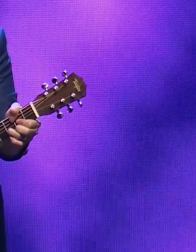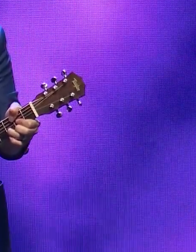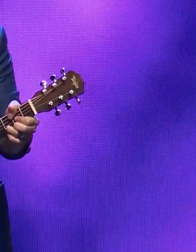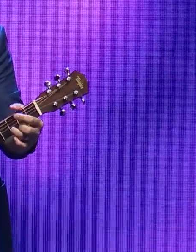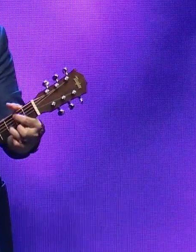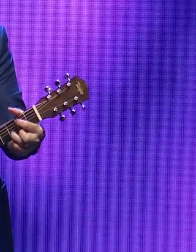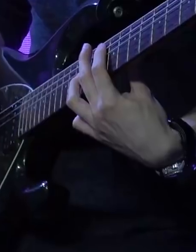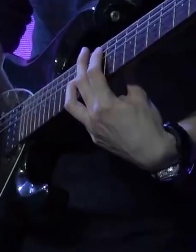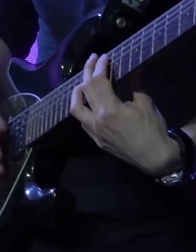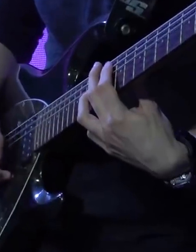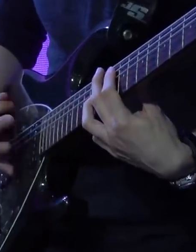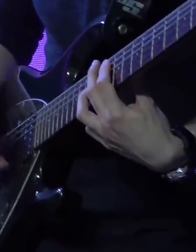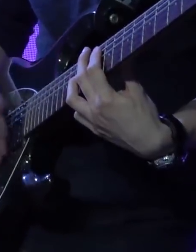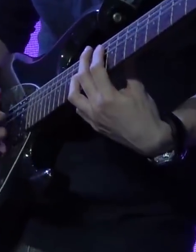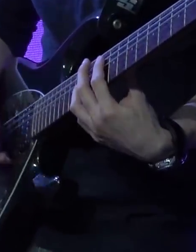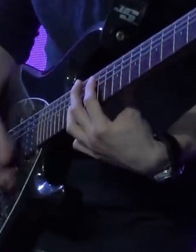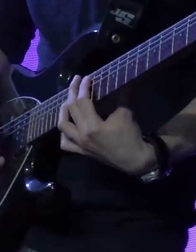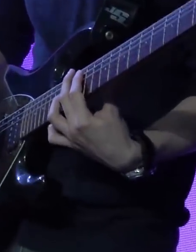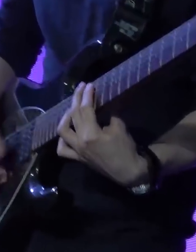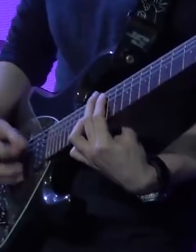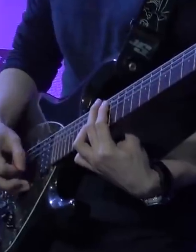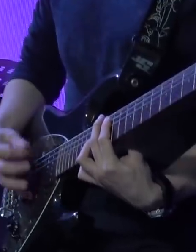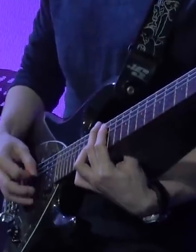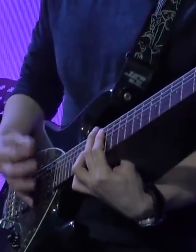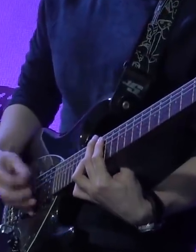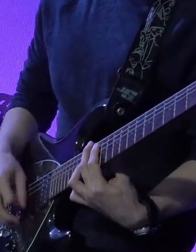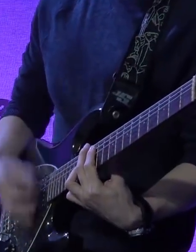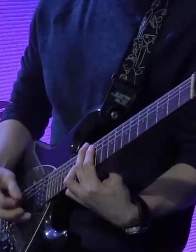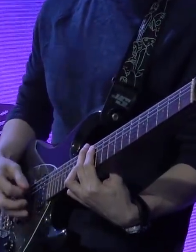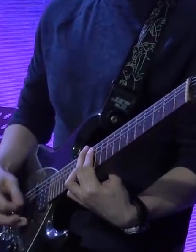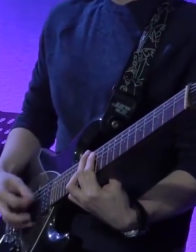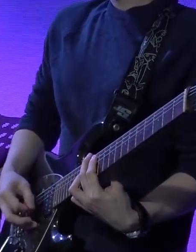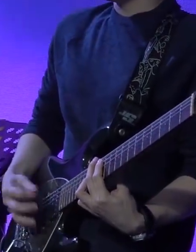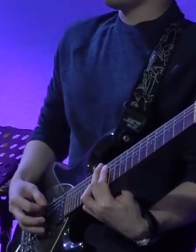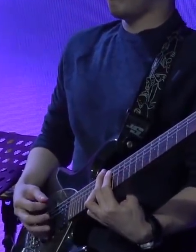Ku kan tenang bersamamu,